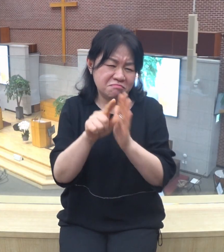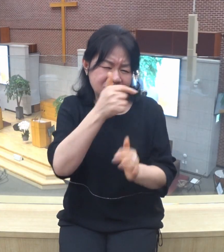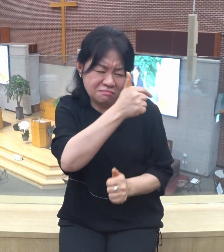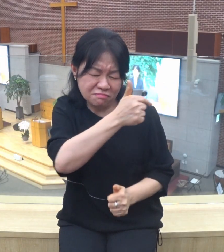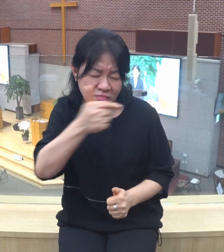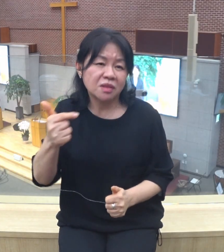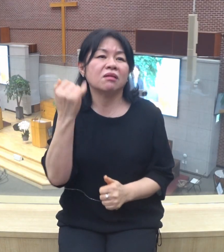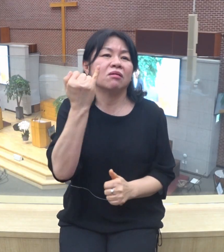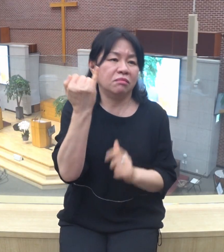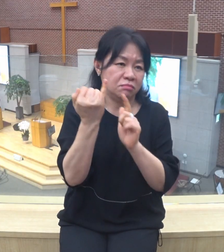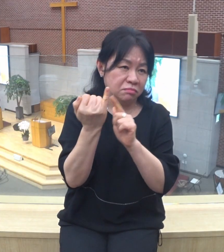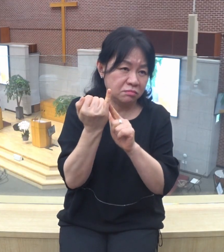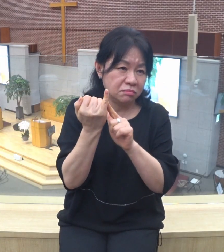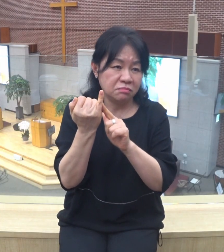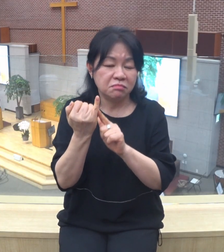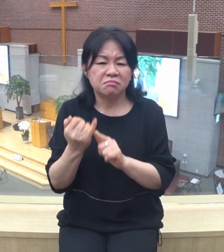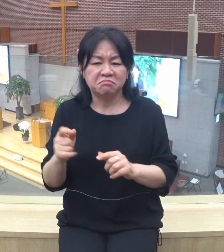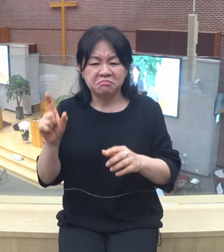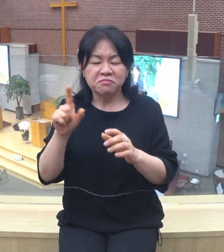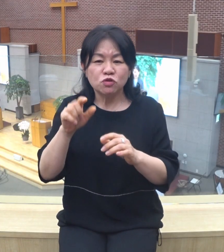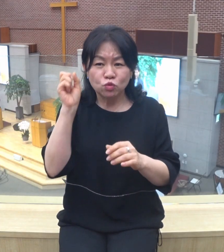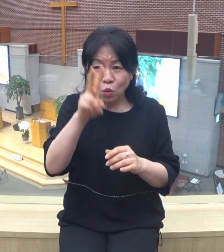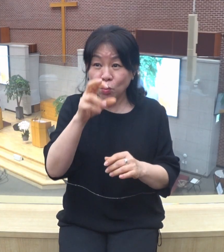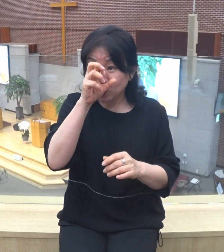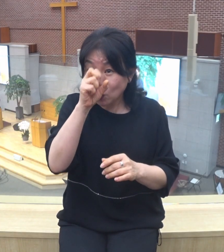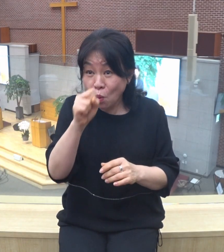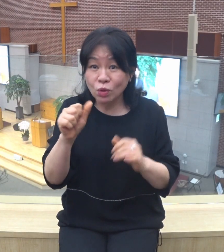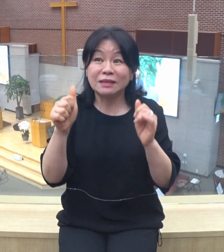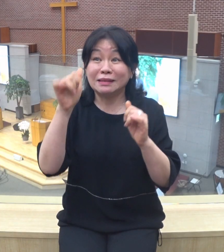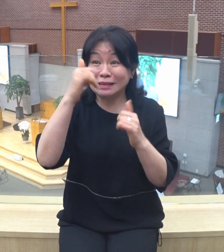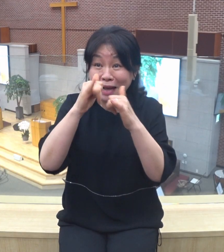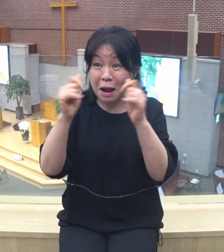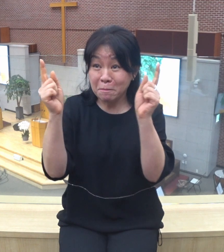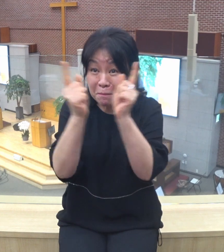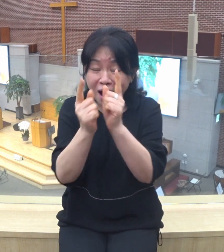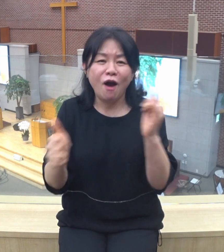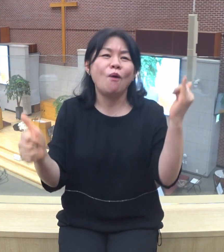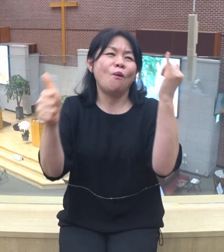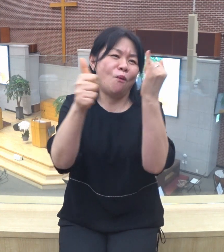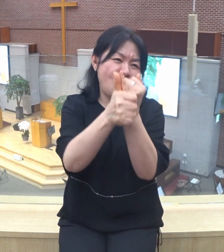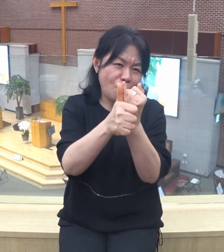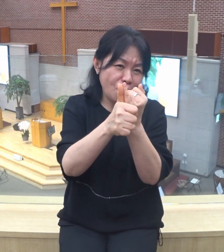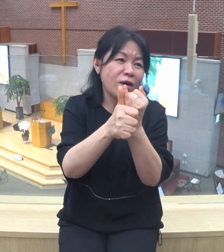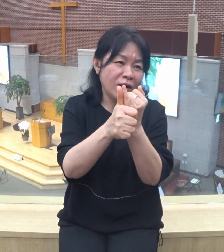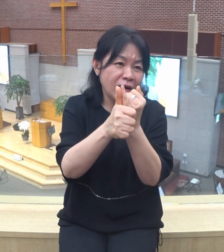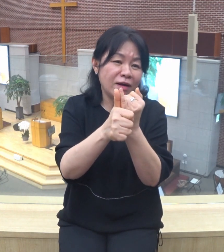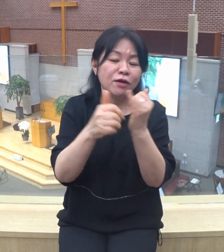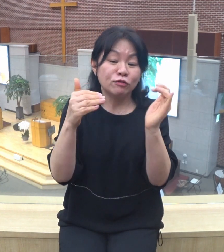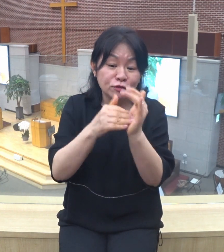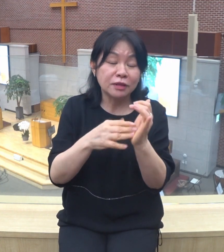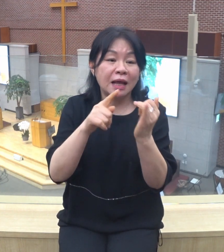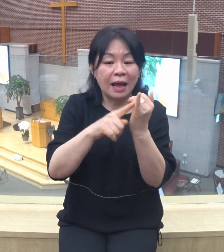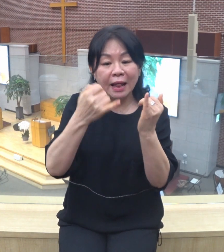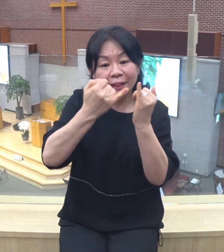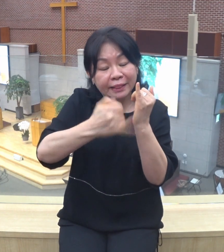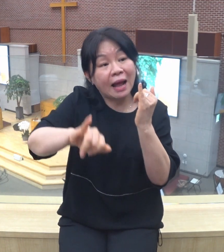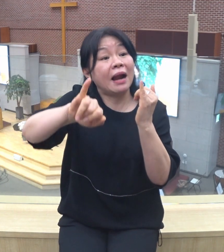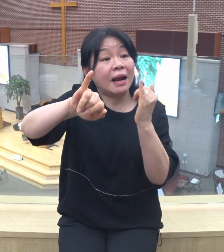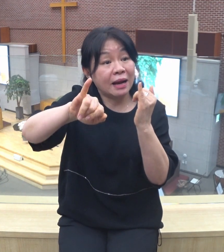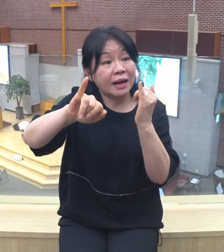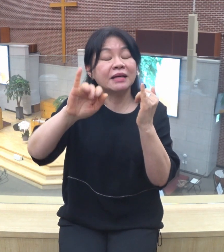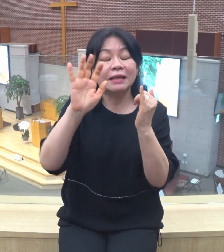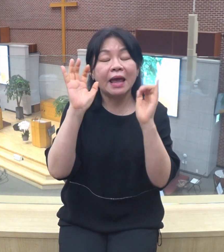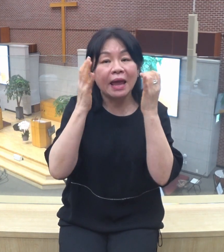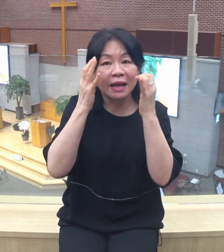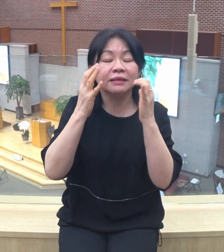있었습니다. 그러다가 믿음이 좋은 형제를 만나 결혼하게 되었습니다. 결혼 후에 딸 아이 하나가